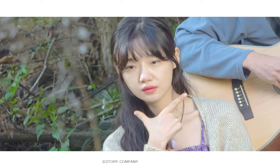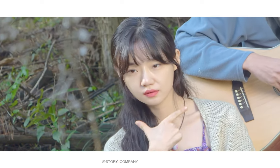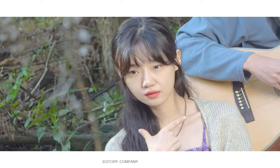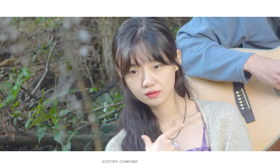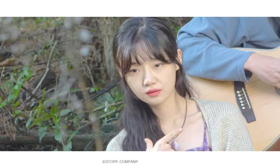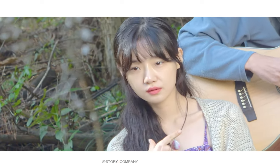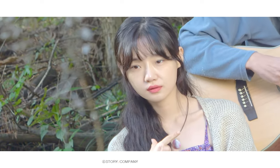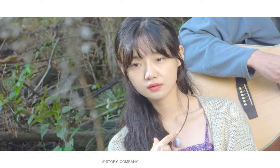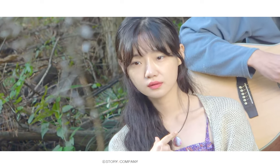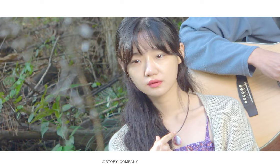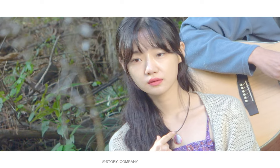싶었지